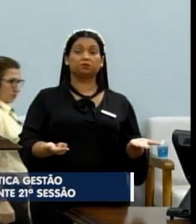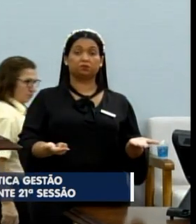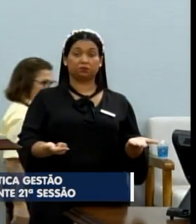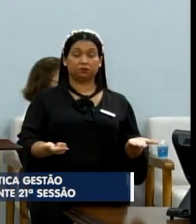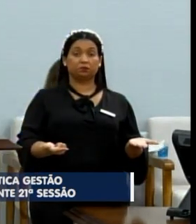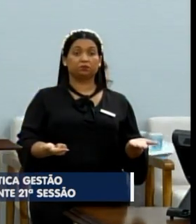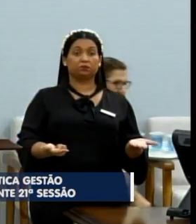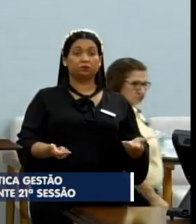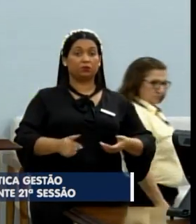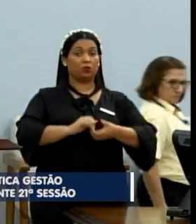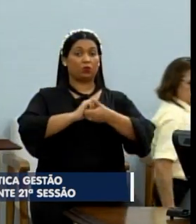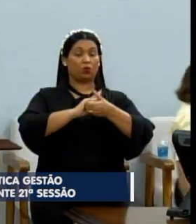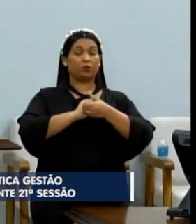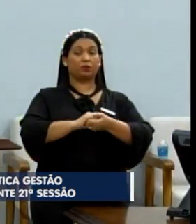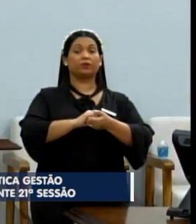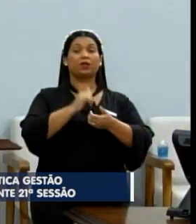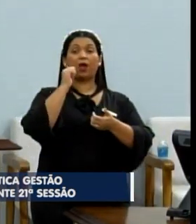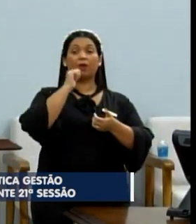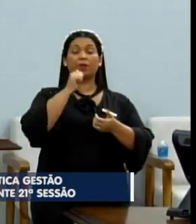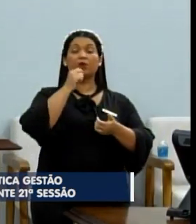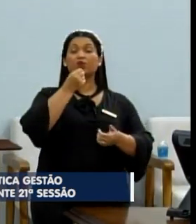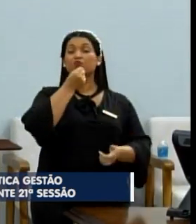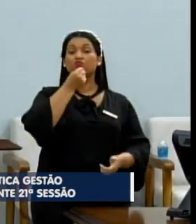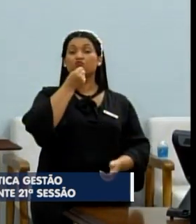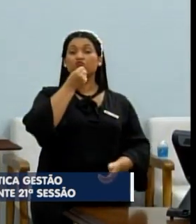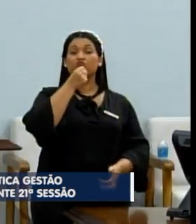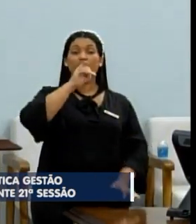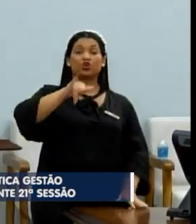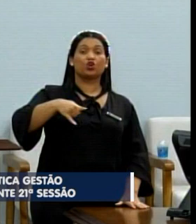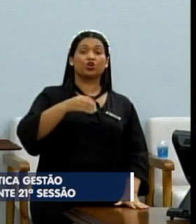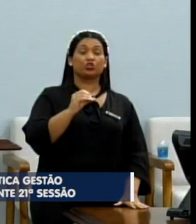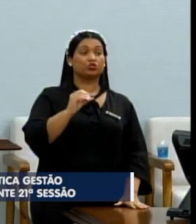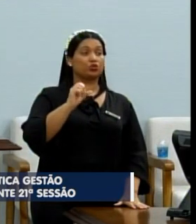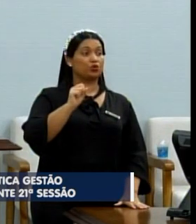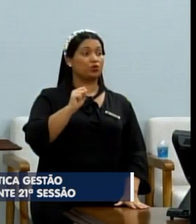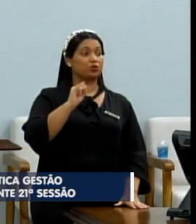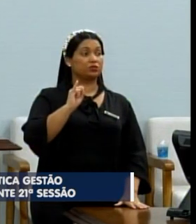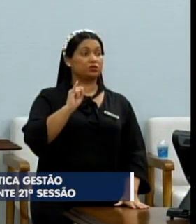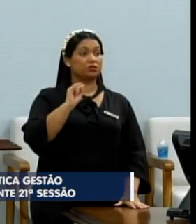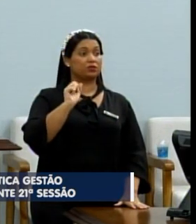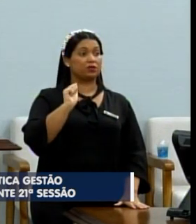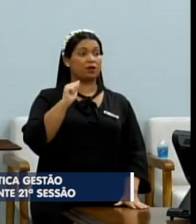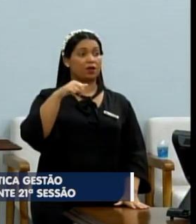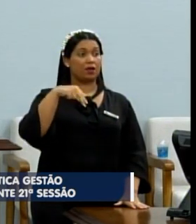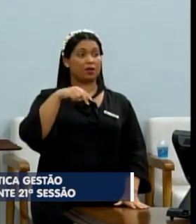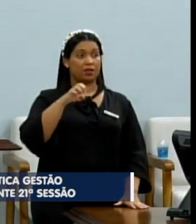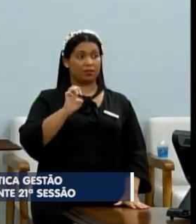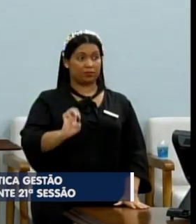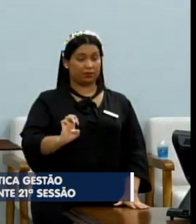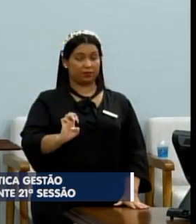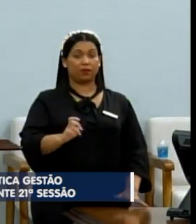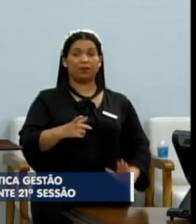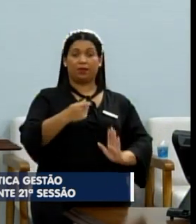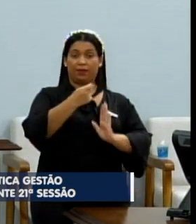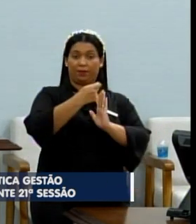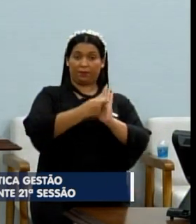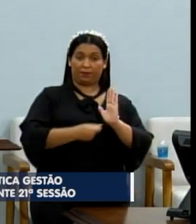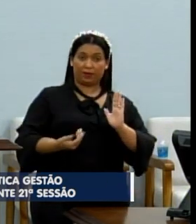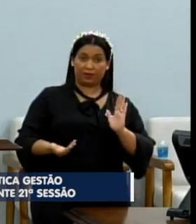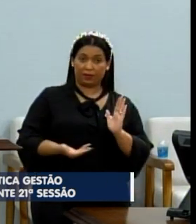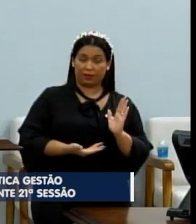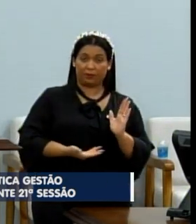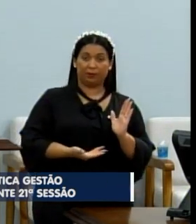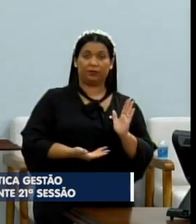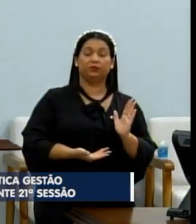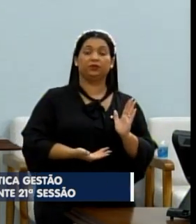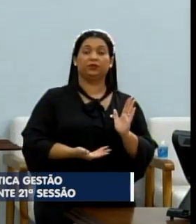complementar que a jornalista Josiane Teixeira pela pela matéria e que é